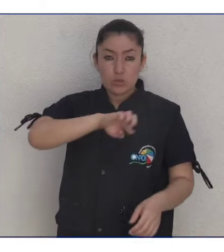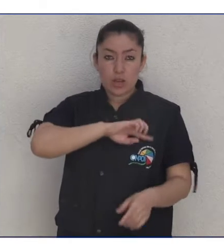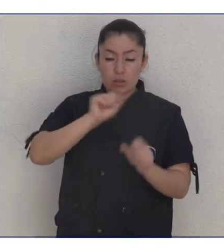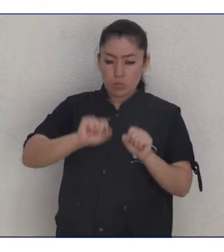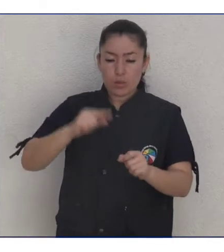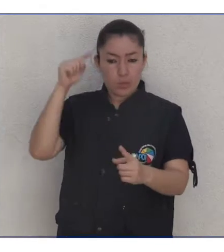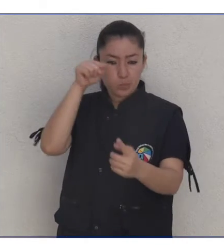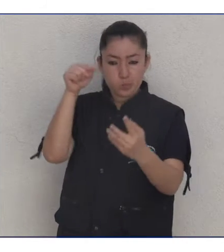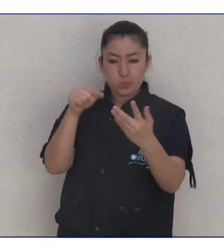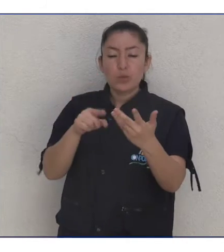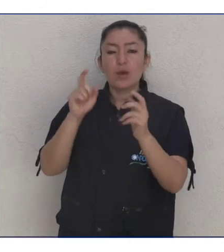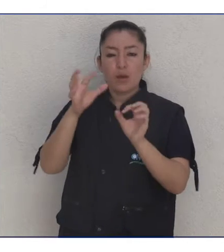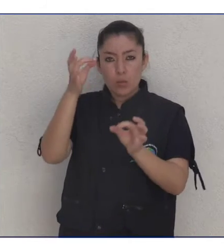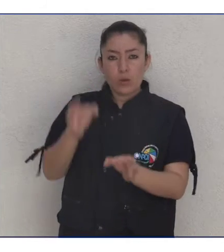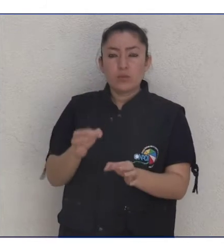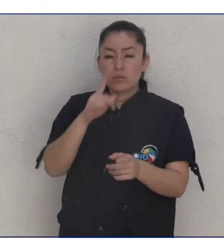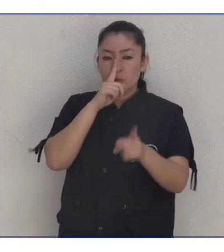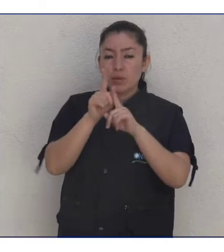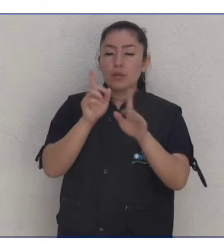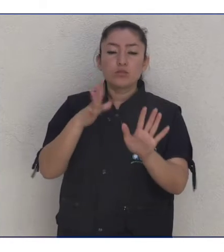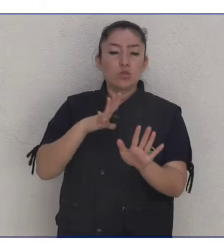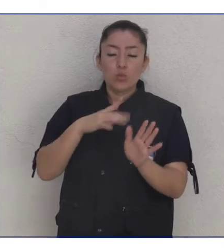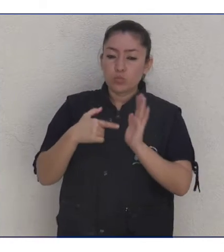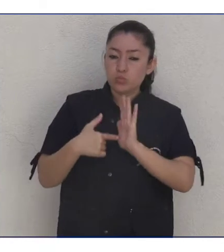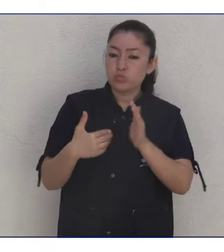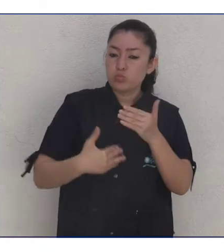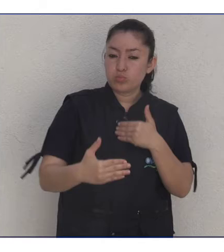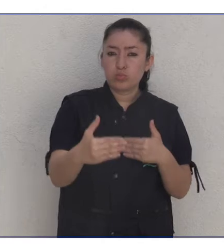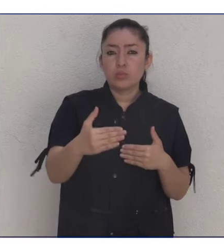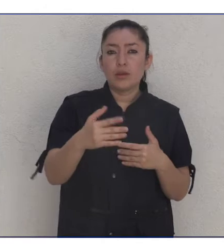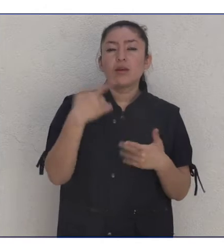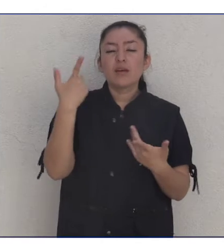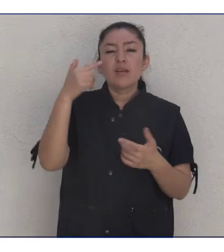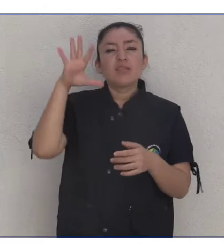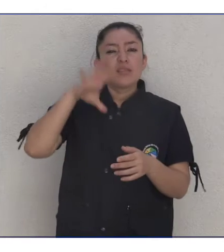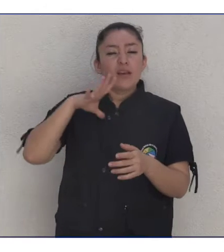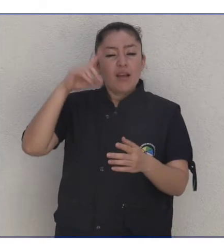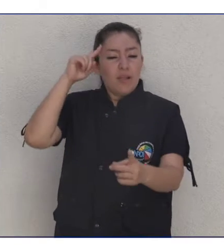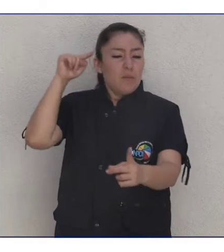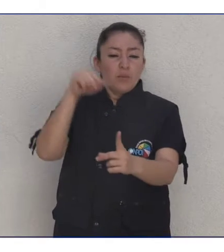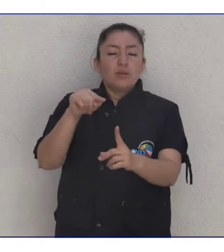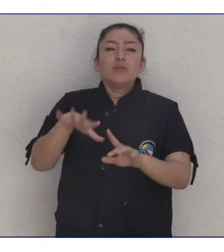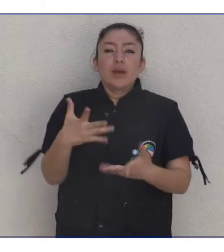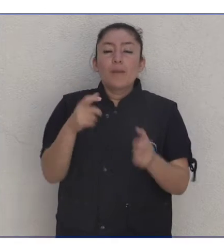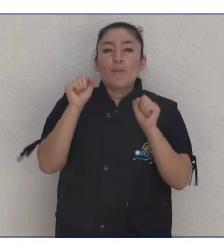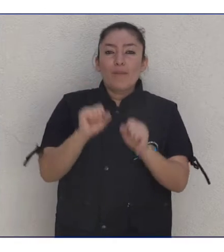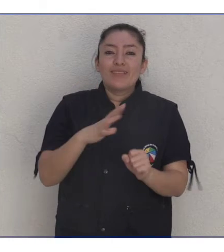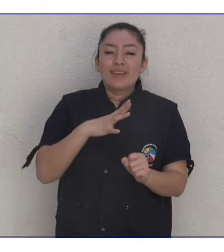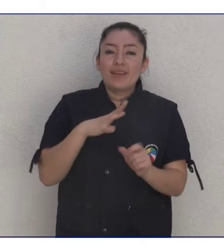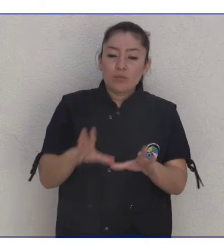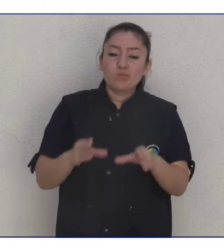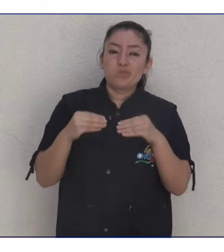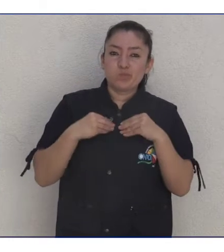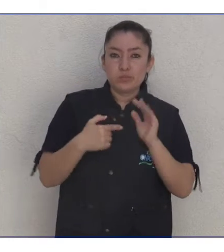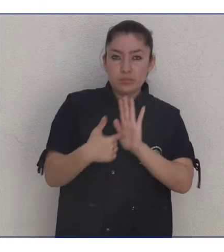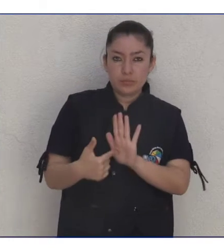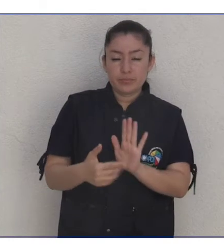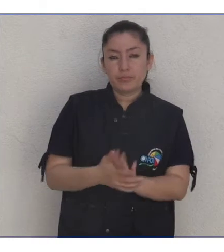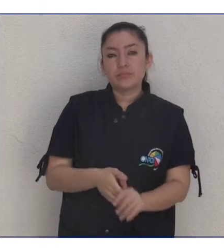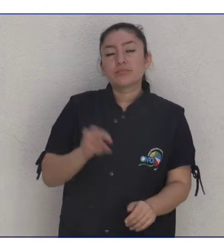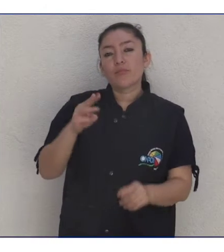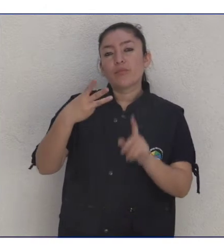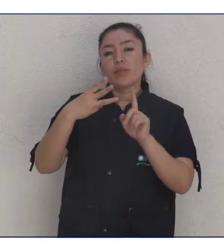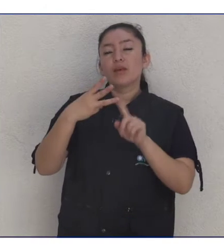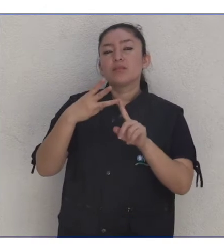estos sean adecuados, pertinentes y no excesivos, en relación con los propósitos para los cuales se hayan obtenido.